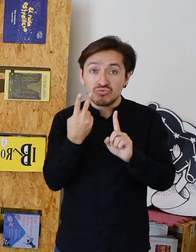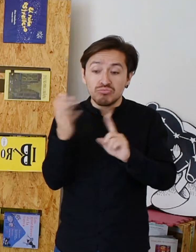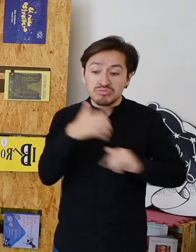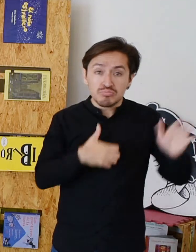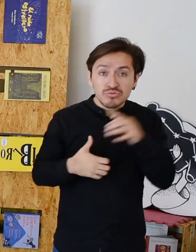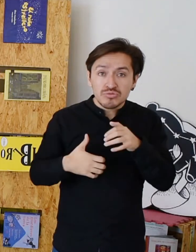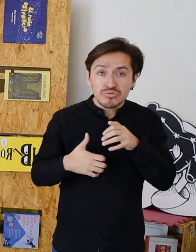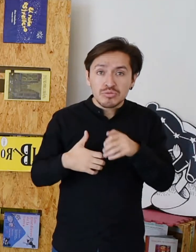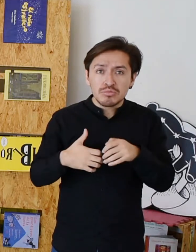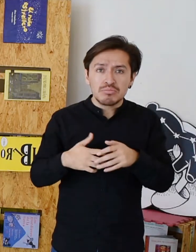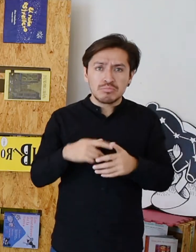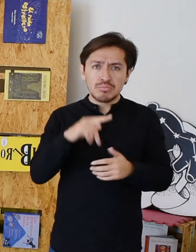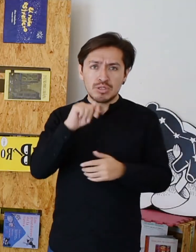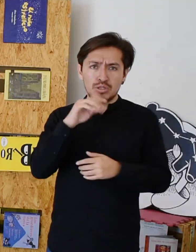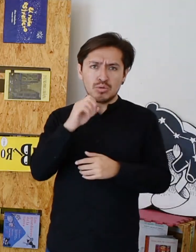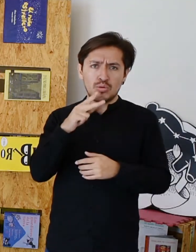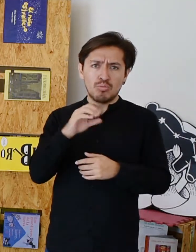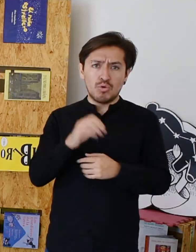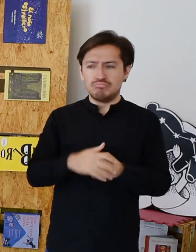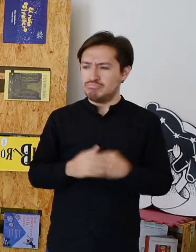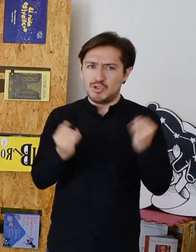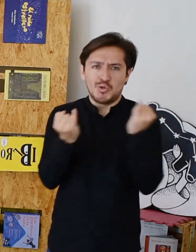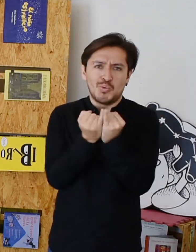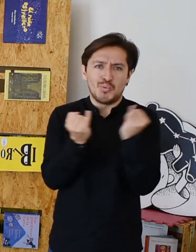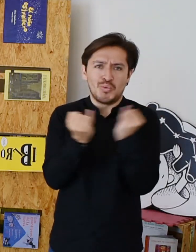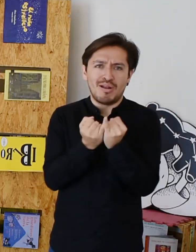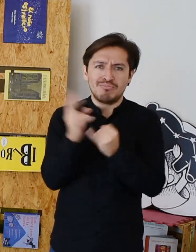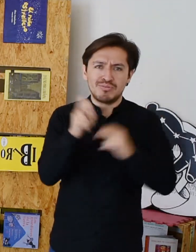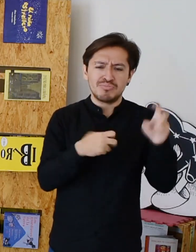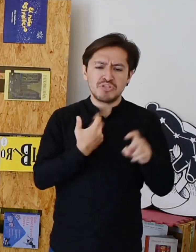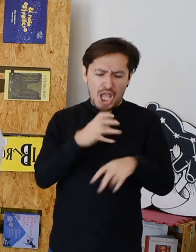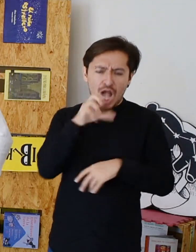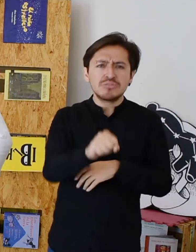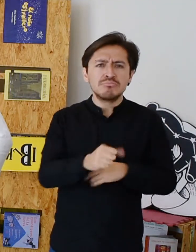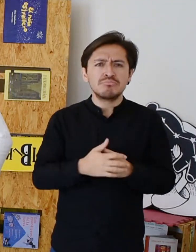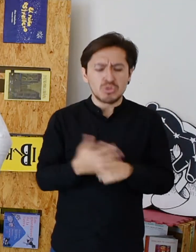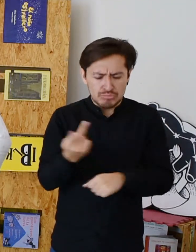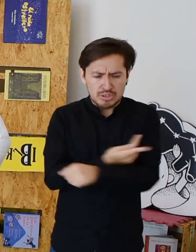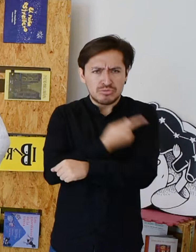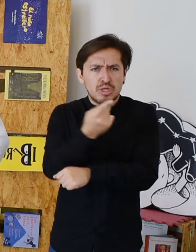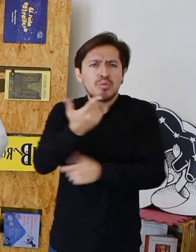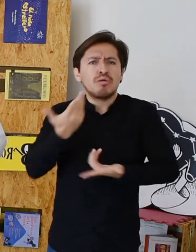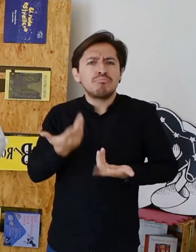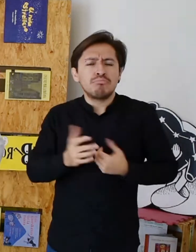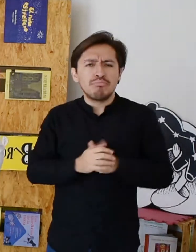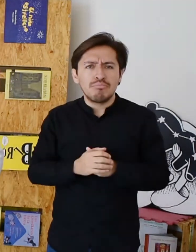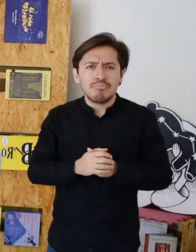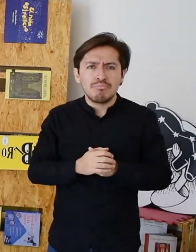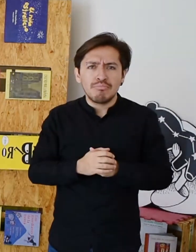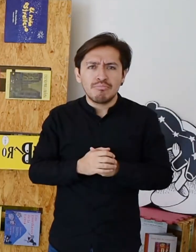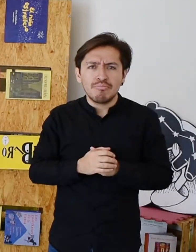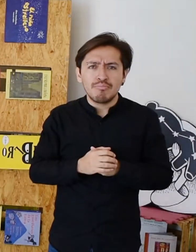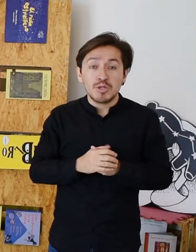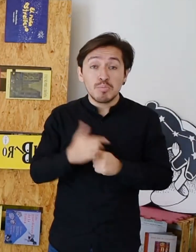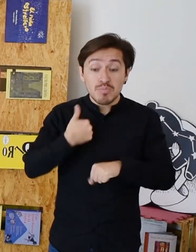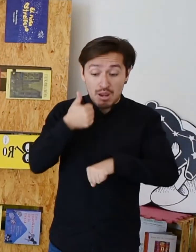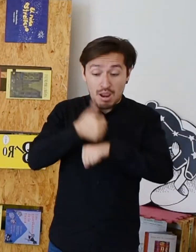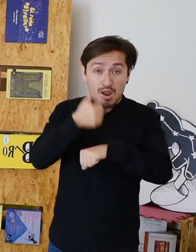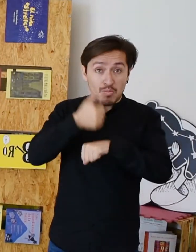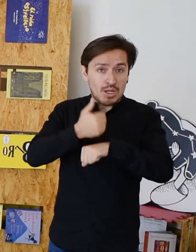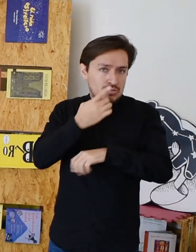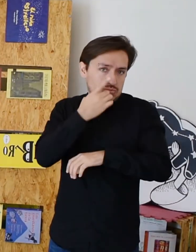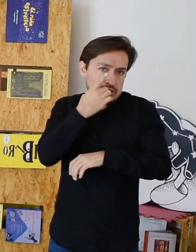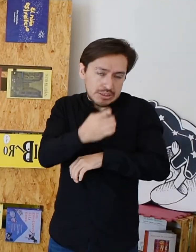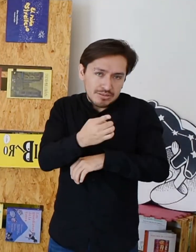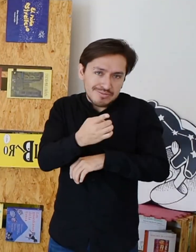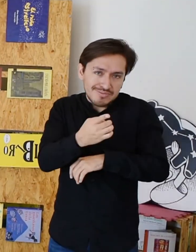el topo, pues que le regresa 1 o 2 garrazos y un mordisco, pues ¿qué le pasaba a ese tecuán? Mi abuelo cuenta